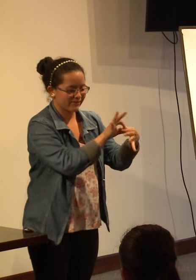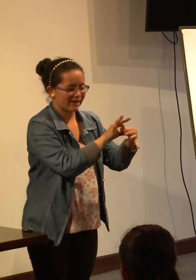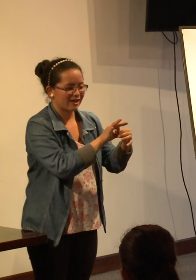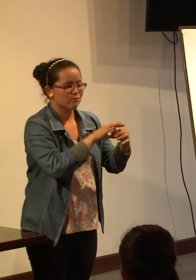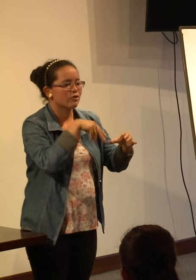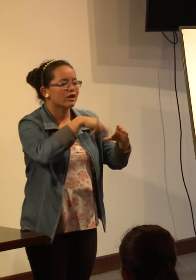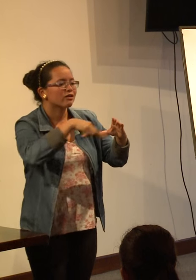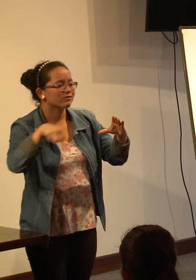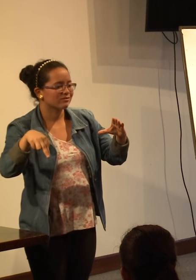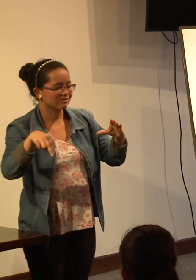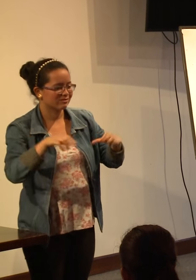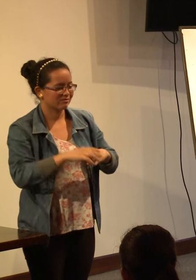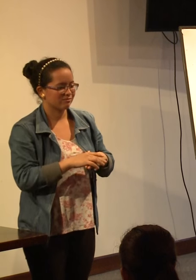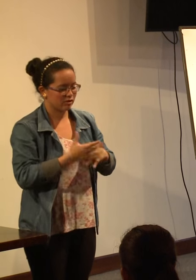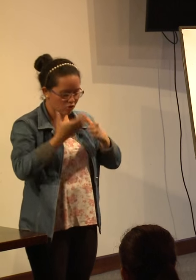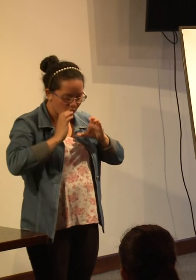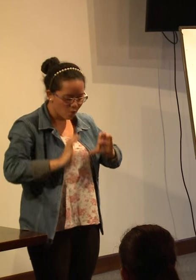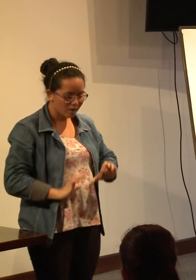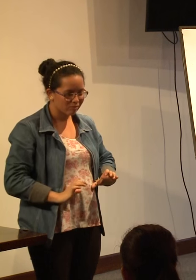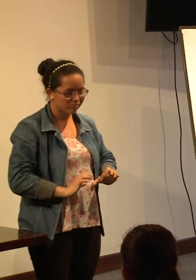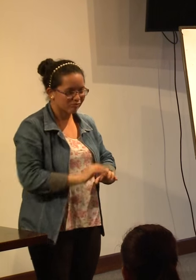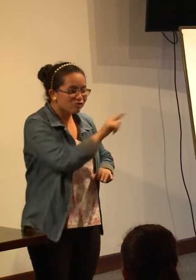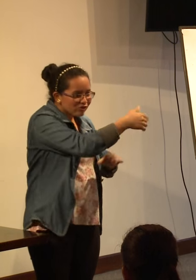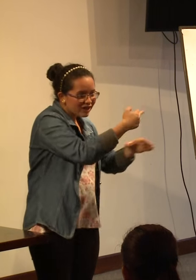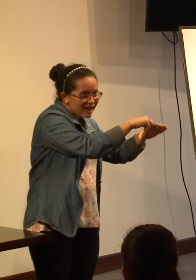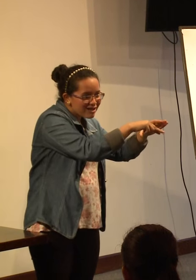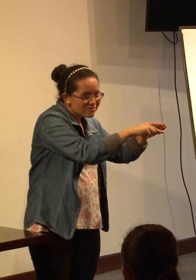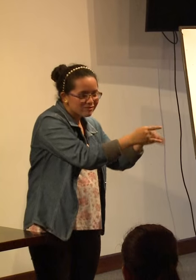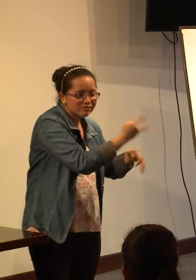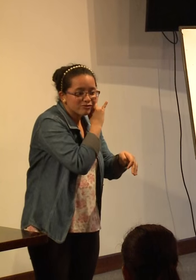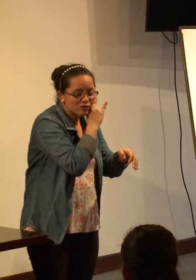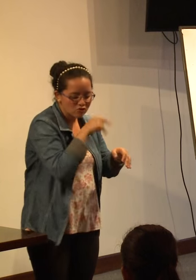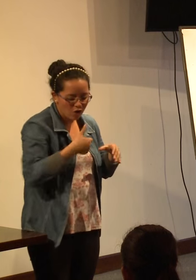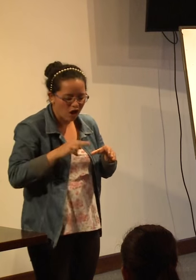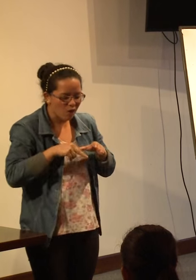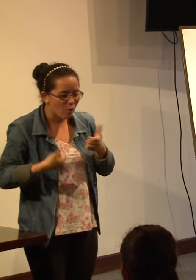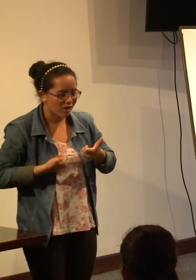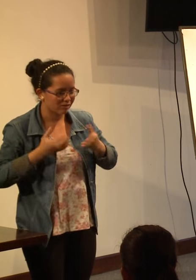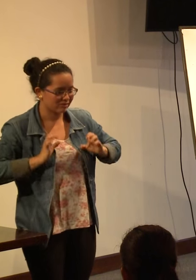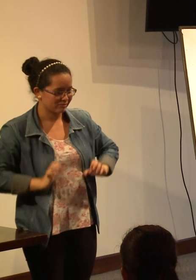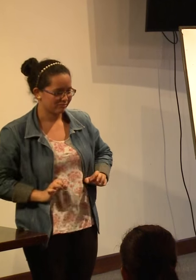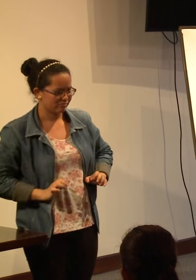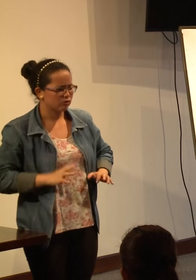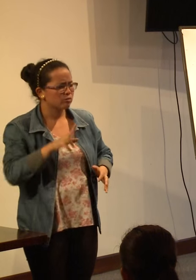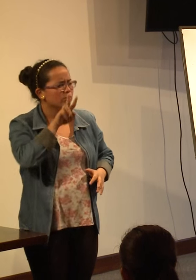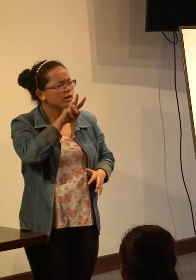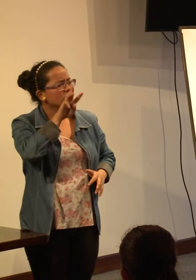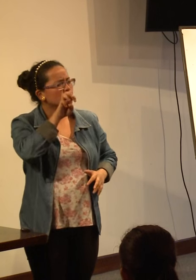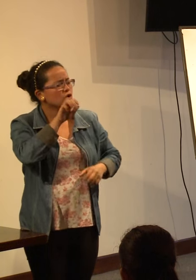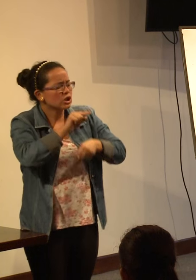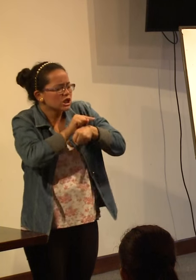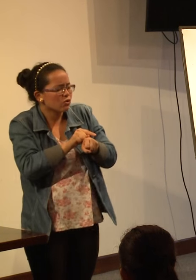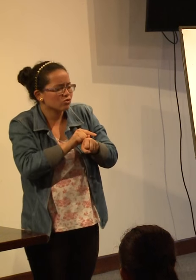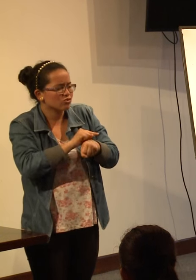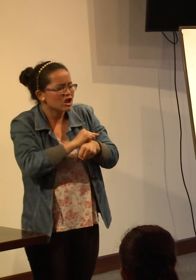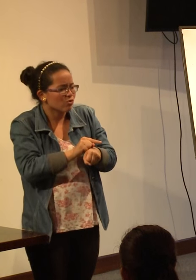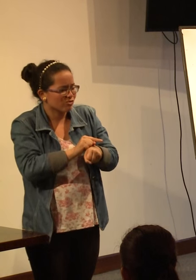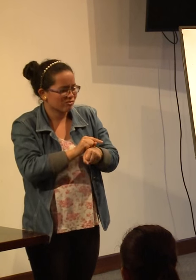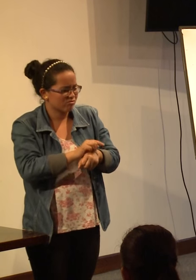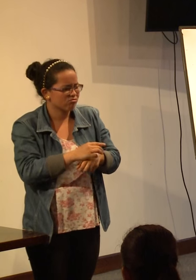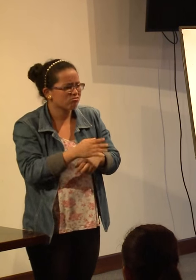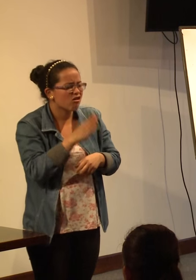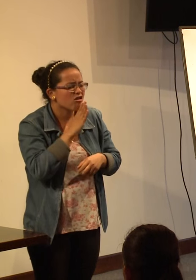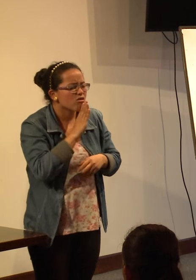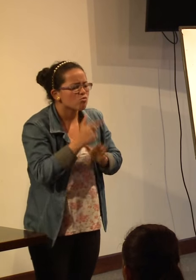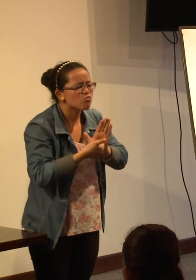parte corporal, y que luego nos uníamos, y eso era lo que presentaba, y eran 28 segundos de presentación. ¿Para quién? Para sus otros compañeros de clase, o sea,